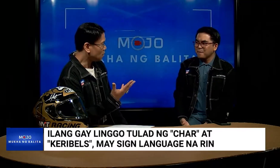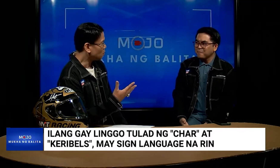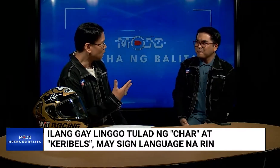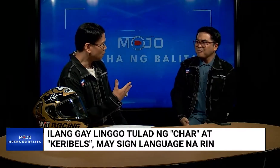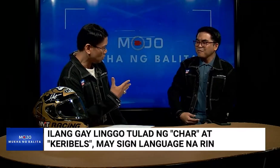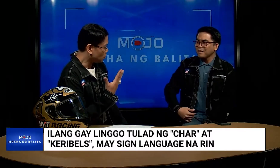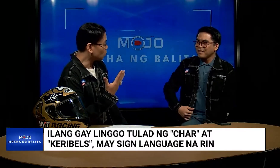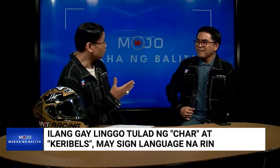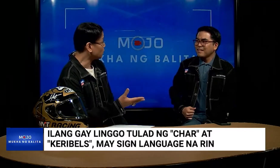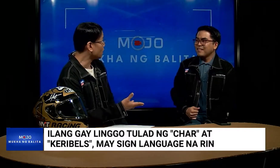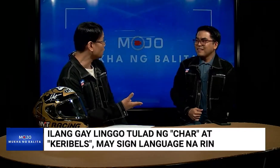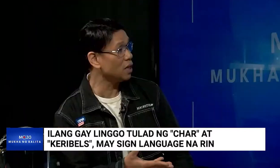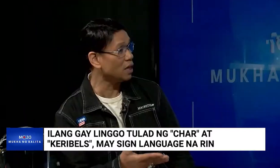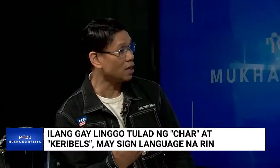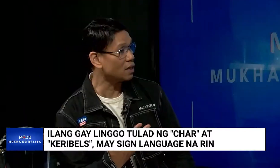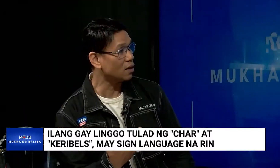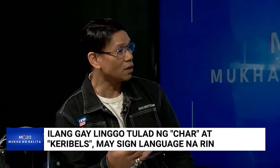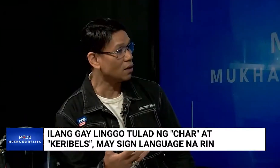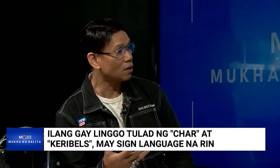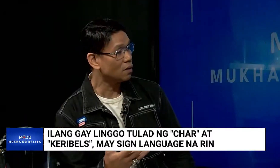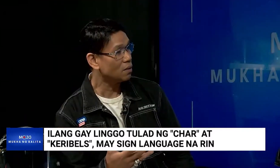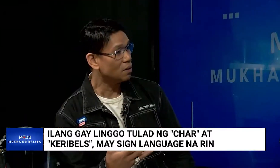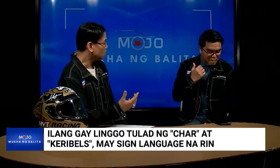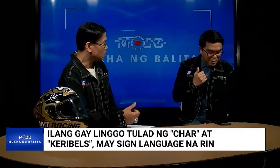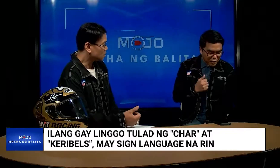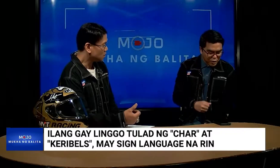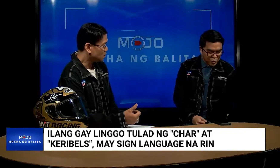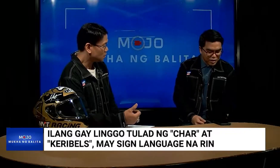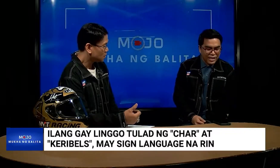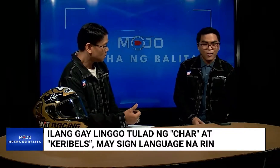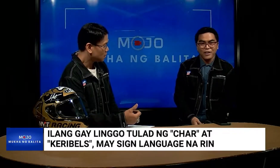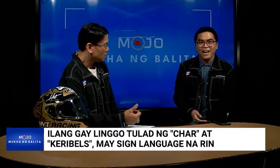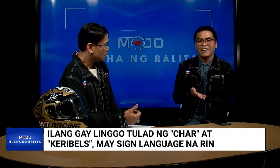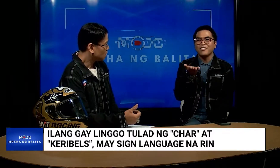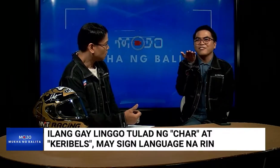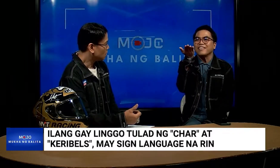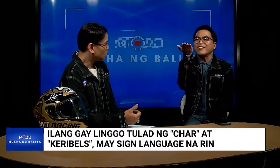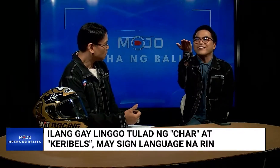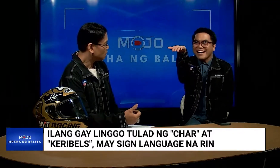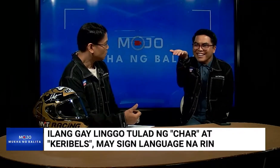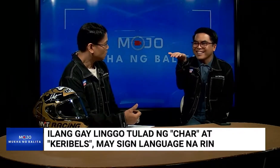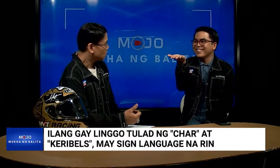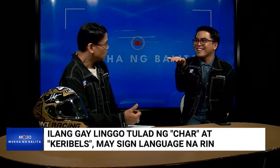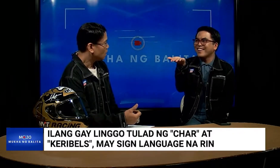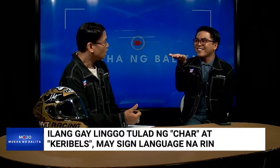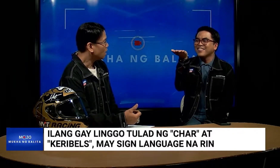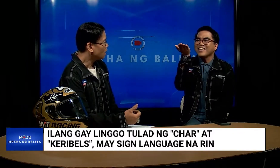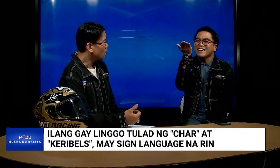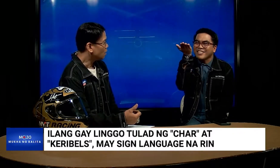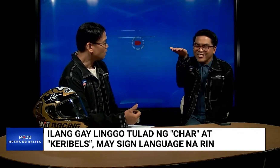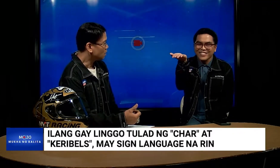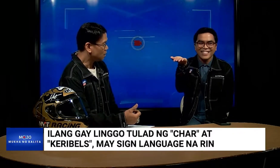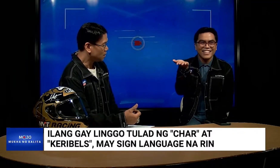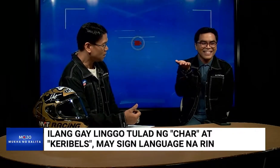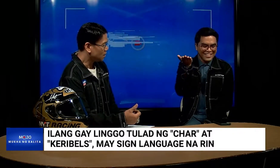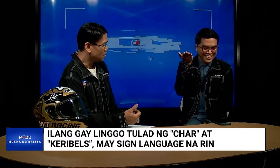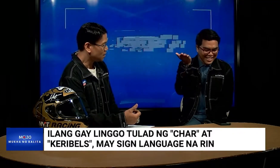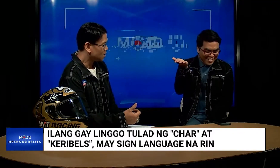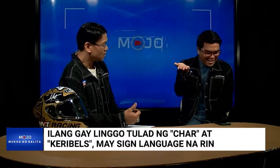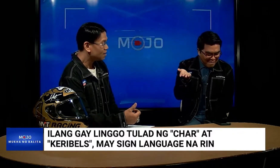simpleng, beautiful, ganon din. Yes. Tapos, meron din yung ikaw na, yun. Ikaw na, ganon daw. Ganon. Okay. Ikaw na, meron